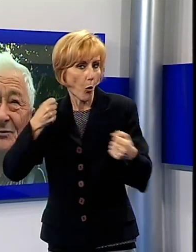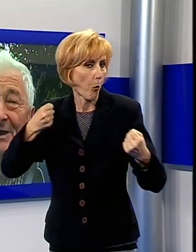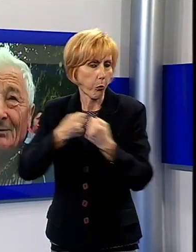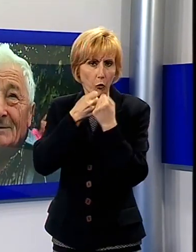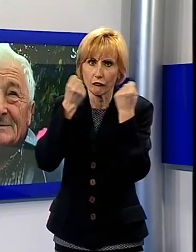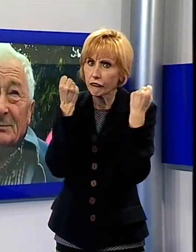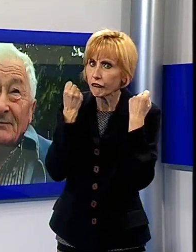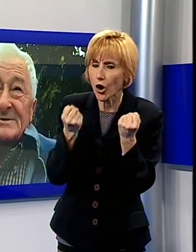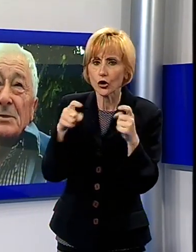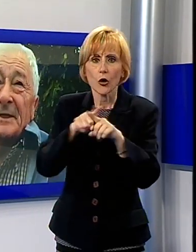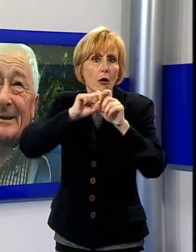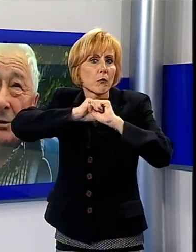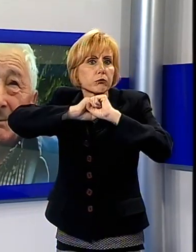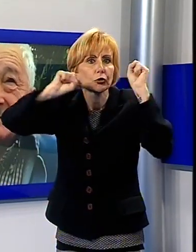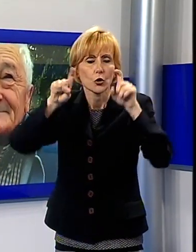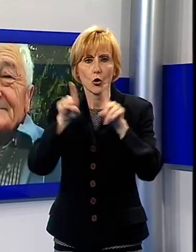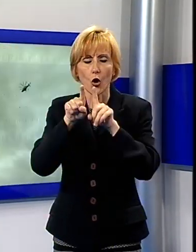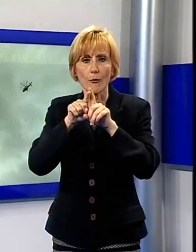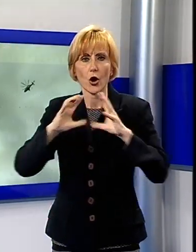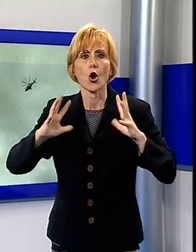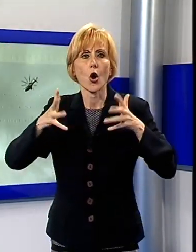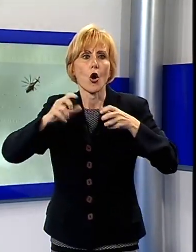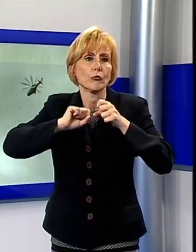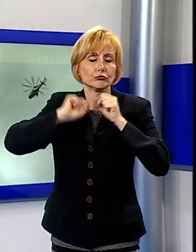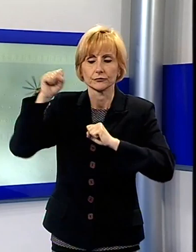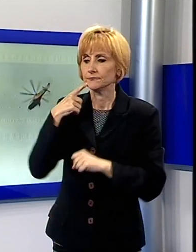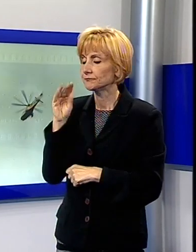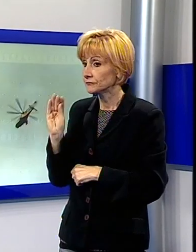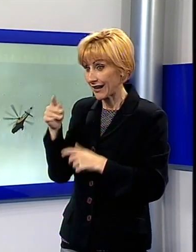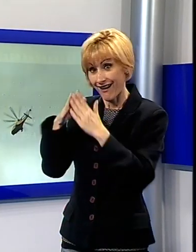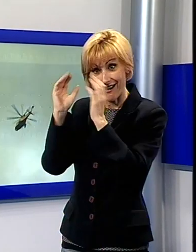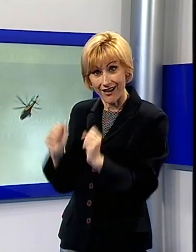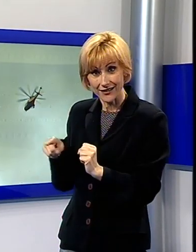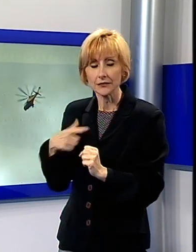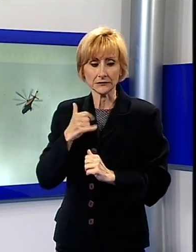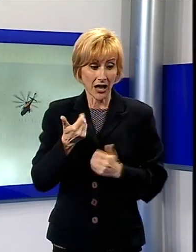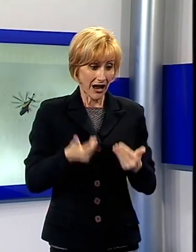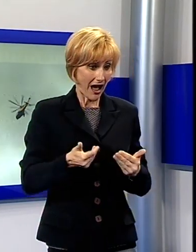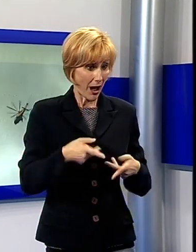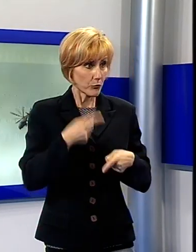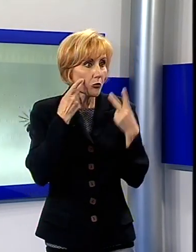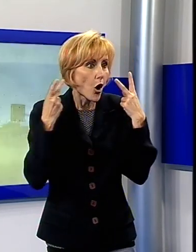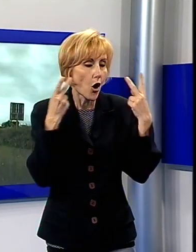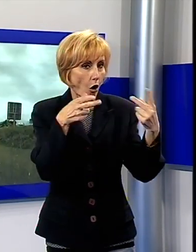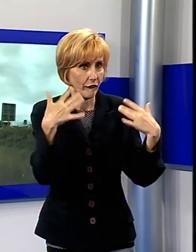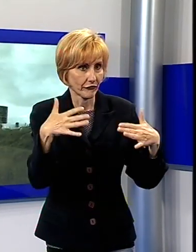diciamo, come fosse scoppiata una gomma. Non era a casa? Era qui nel campo, poi è arrivata